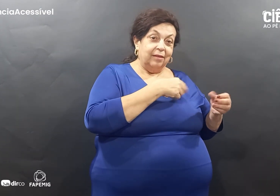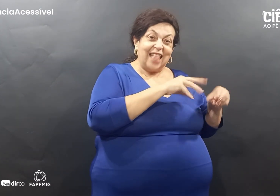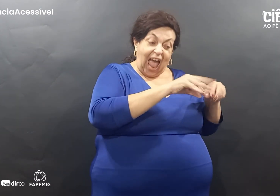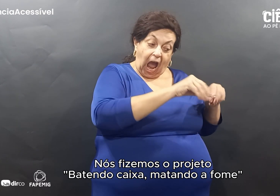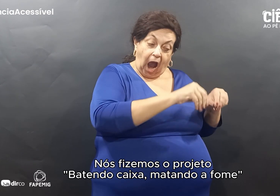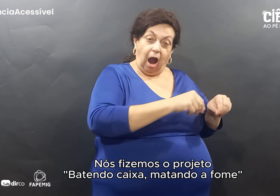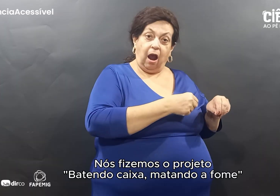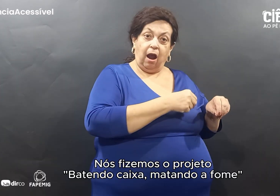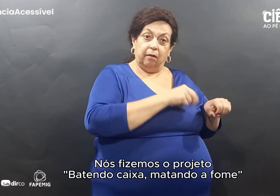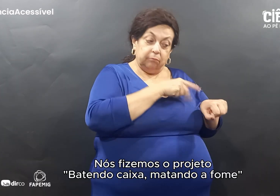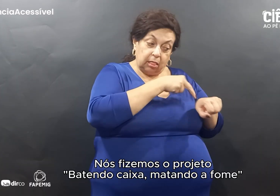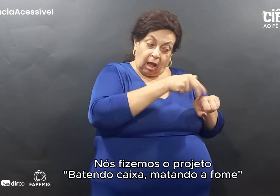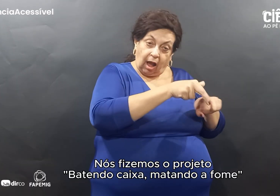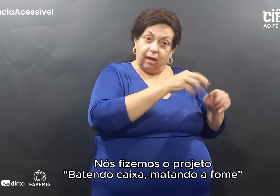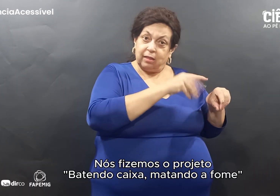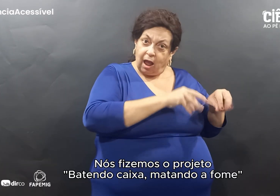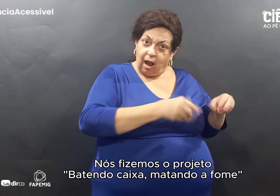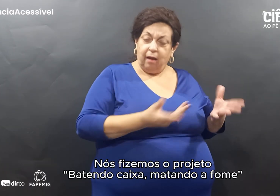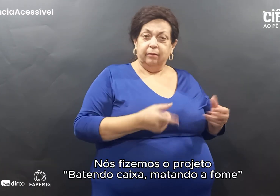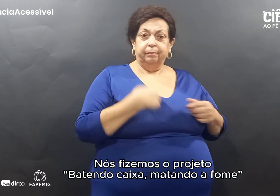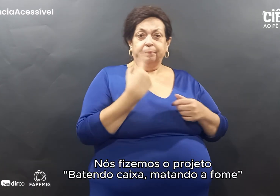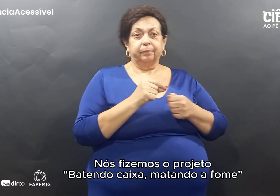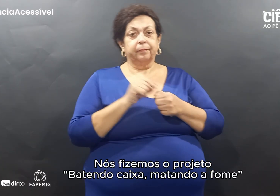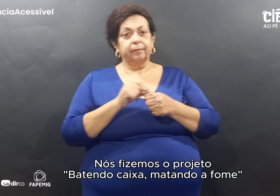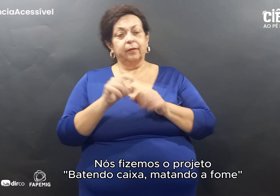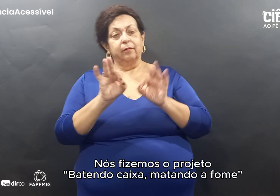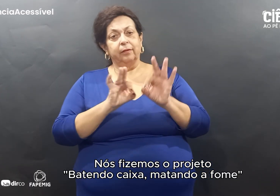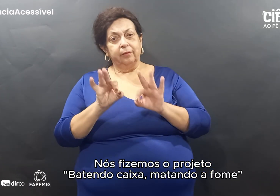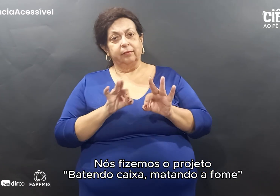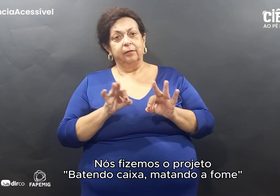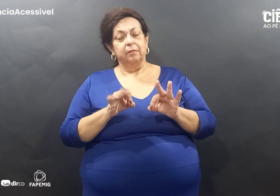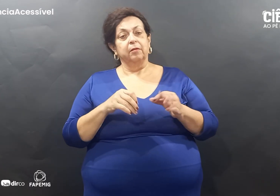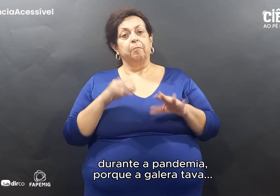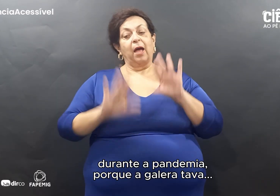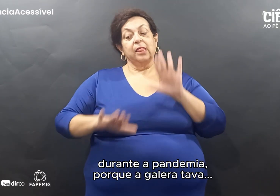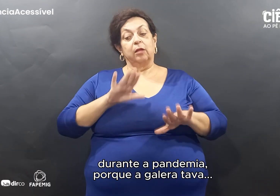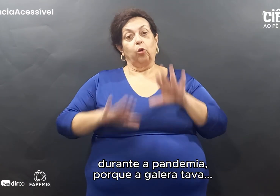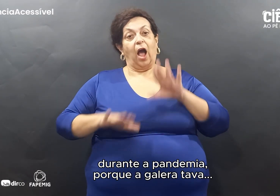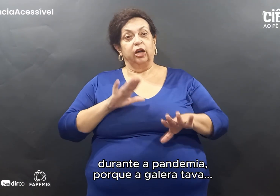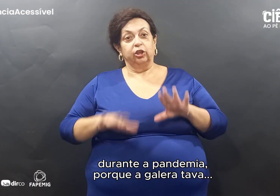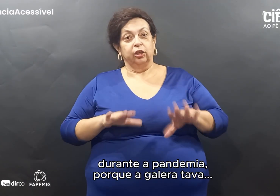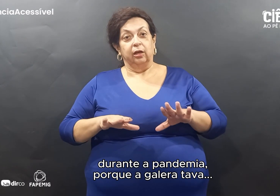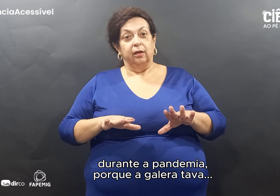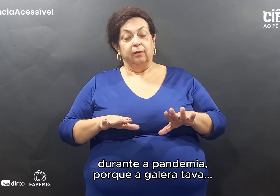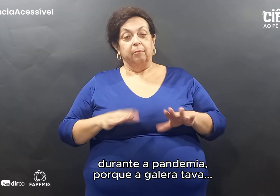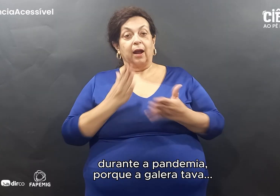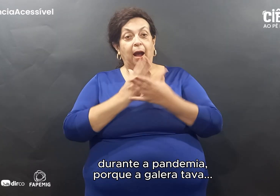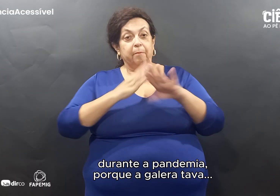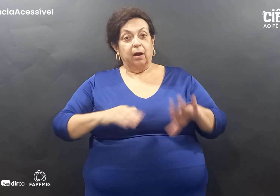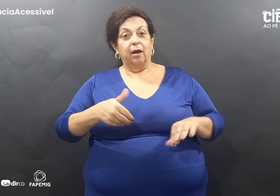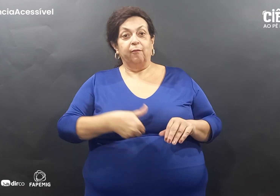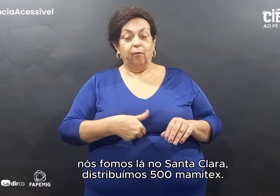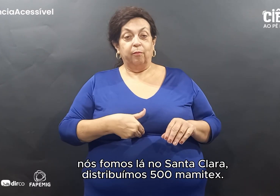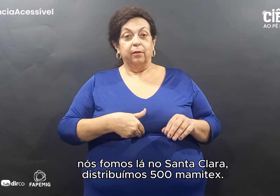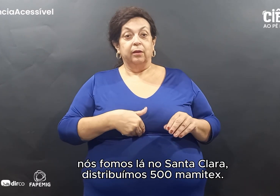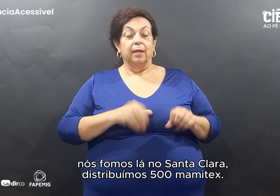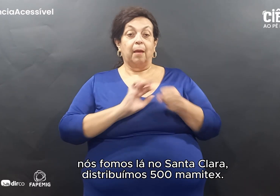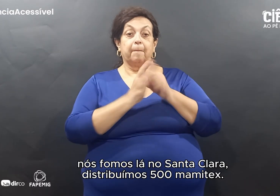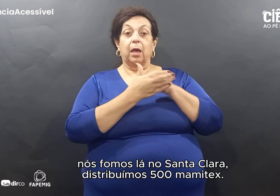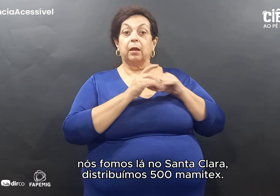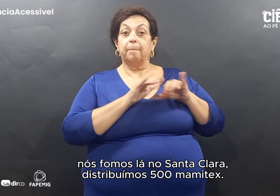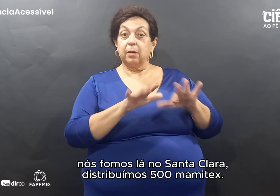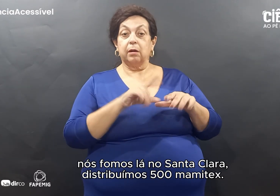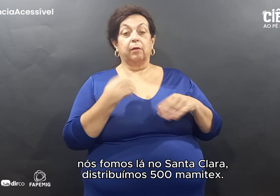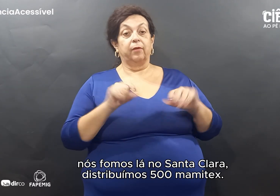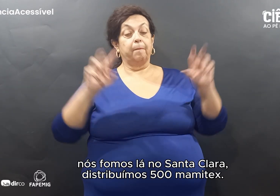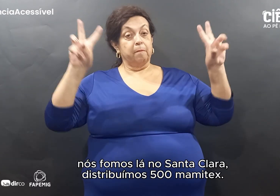terra. Nós fizemos o projeto Batendo Caixa, Matando a Fome durante a pandemia. Porque a galera estava... Nós fomos lá